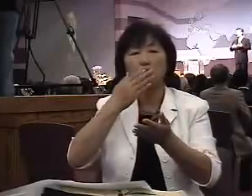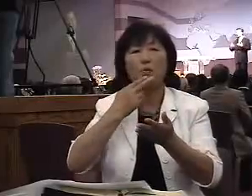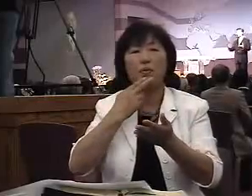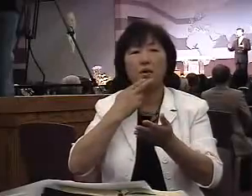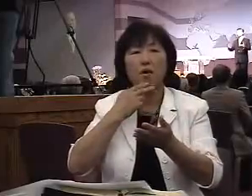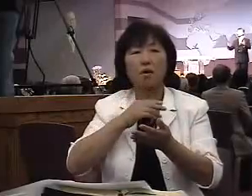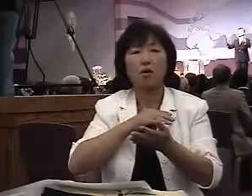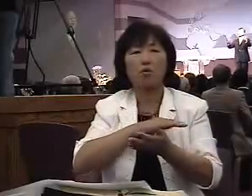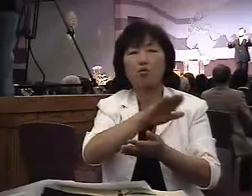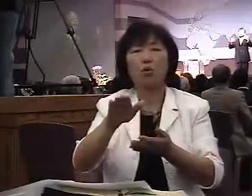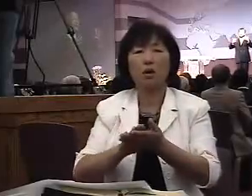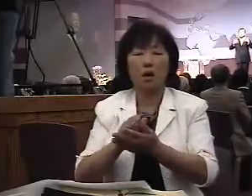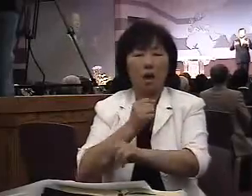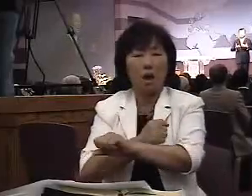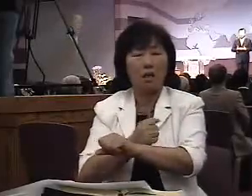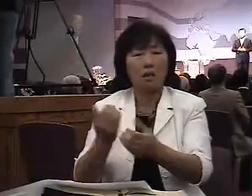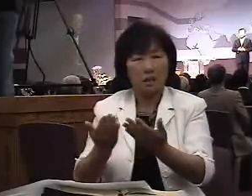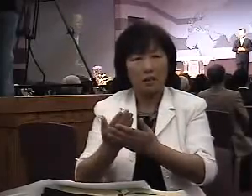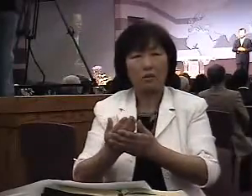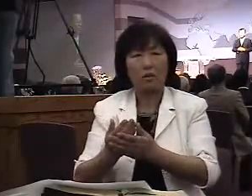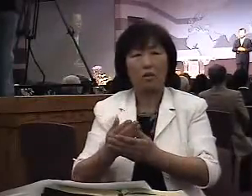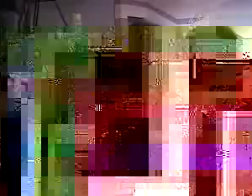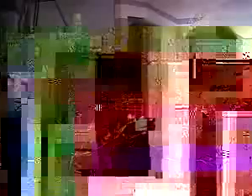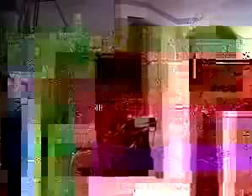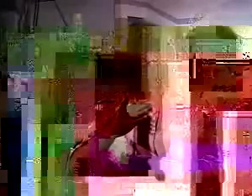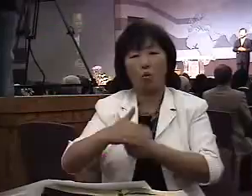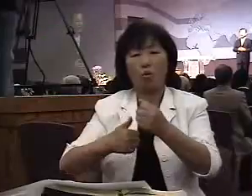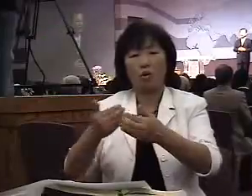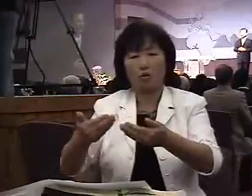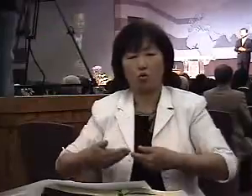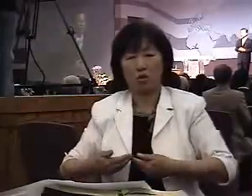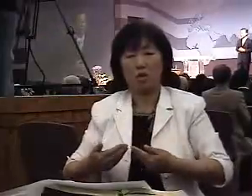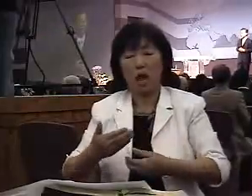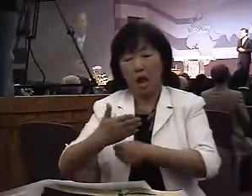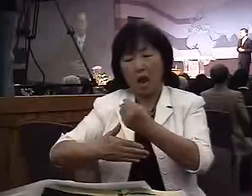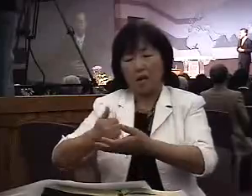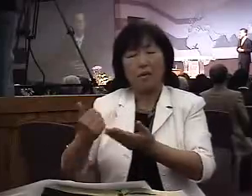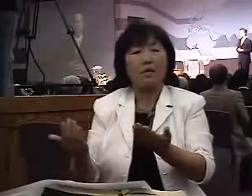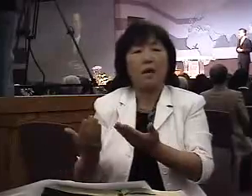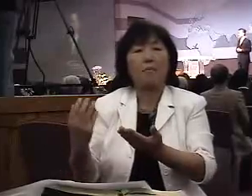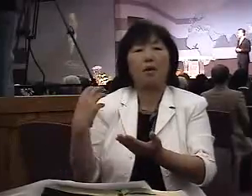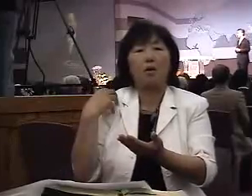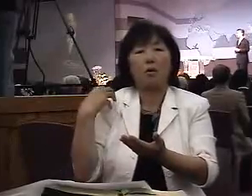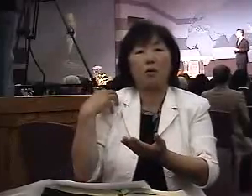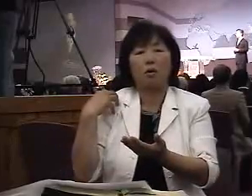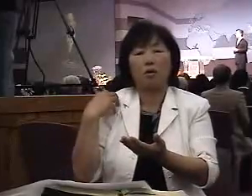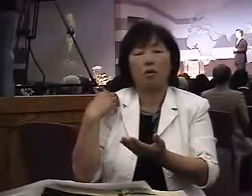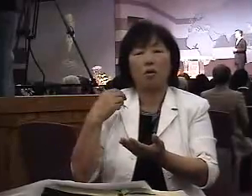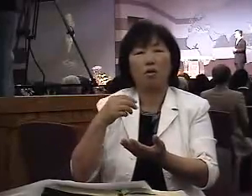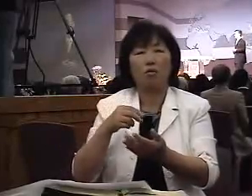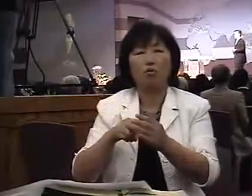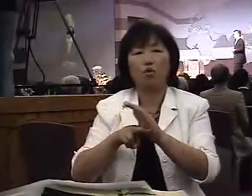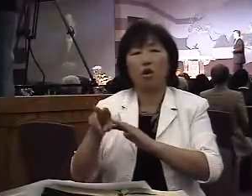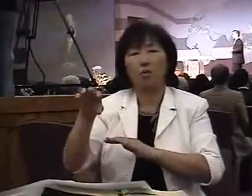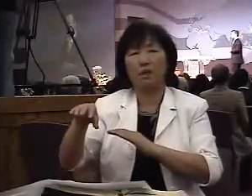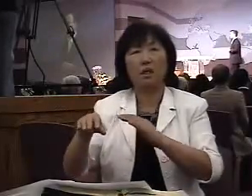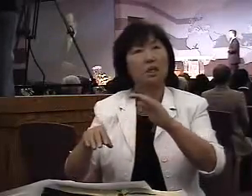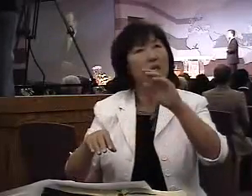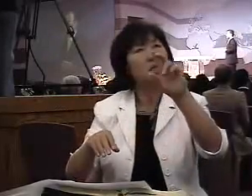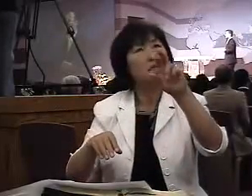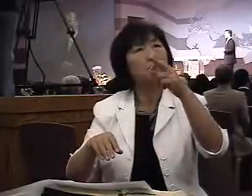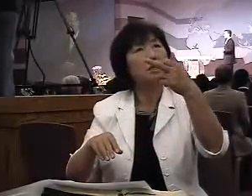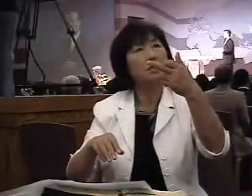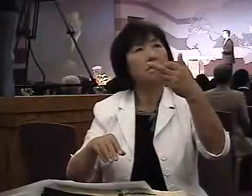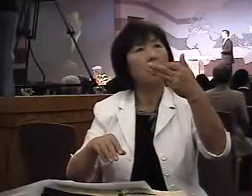이것은 우리가 할 일이고 우리에게 주어진 하나님의 사명입니다. 출애굽기 17장을 보면 모세와